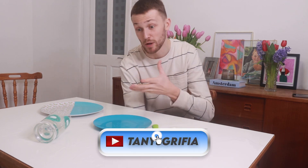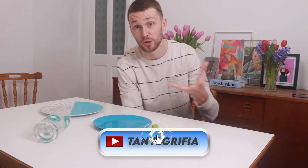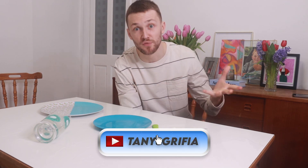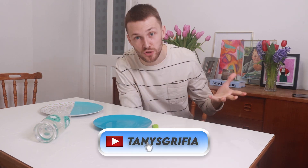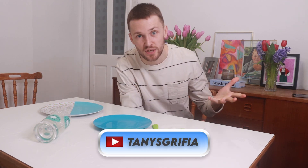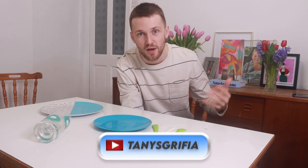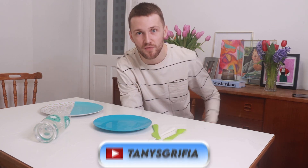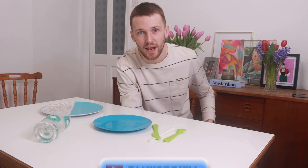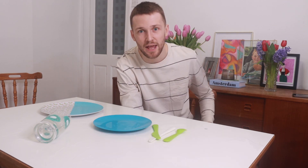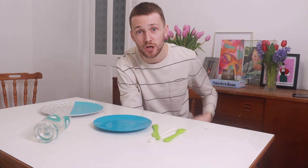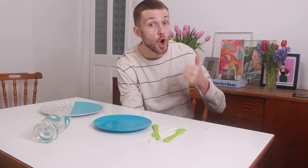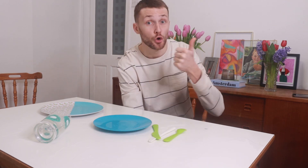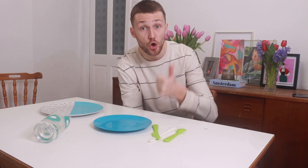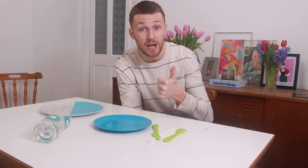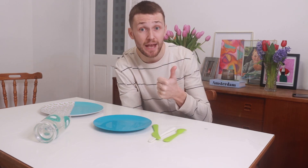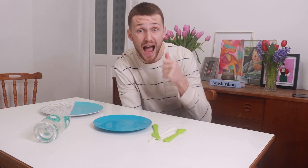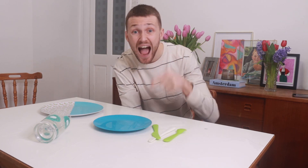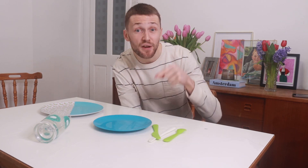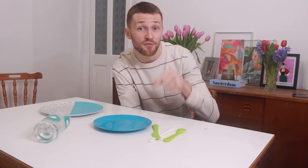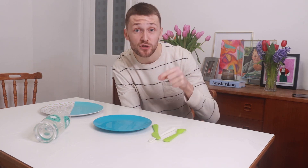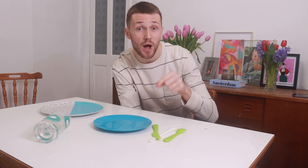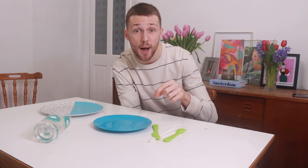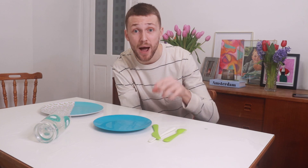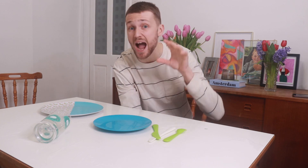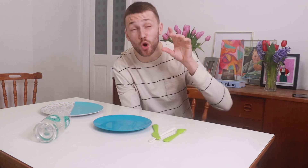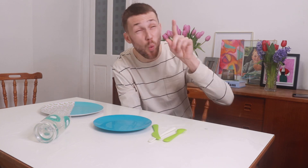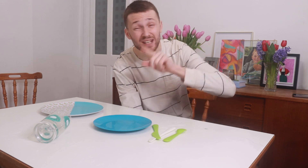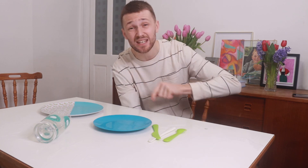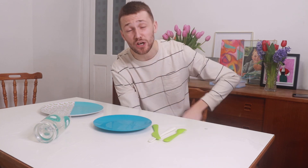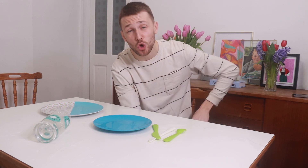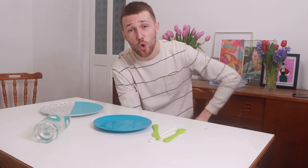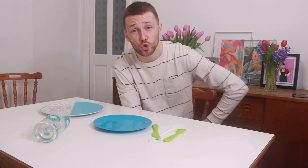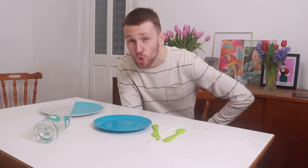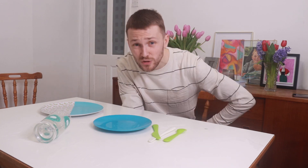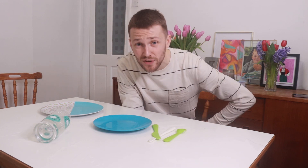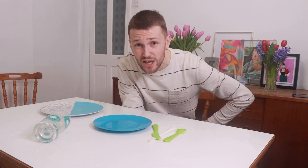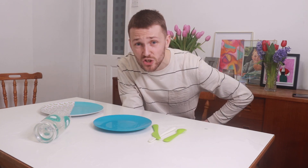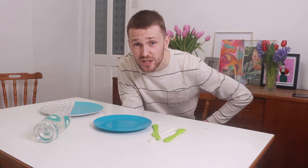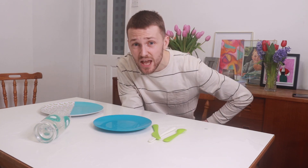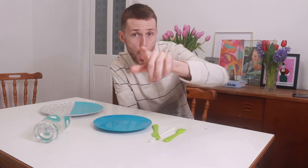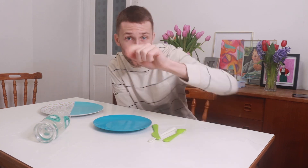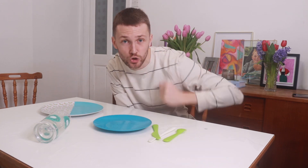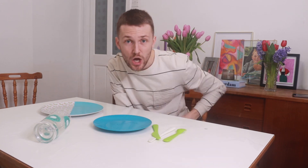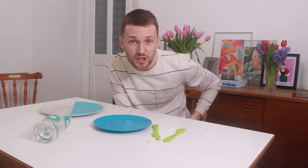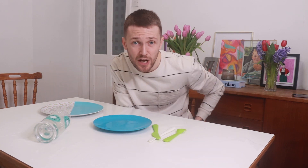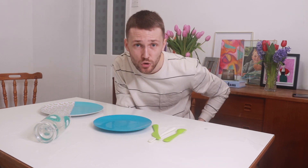mwy o fideos fel hyn. Rhoi like ar y fideo yma a gwasgu ar y gloch notifications. Ond, tan